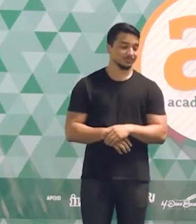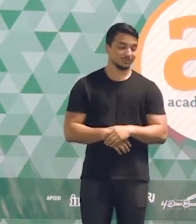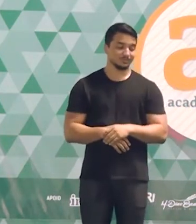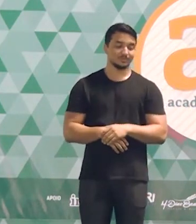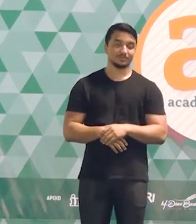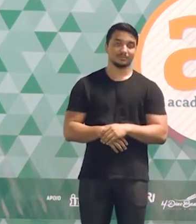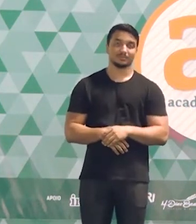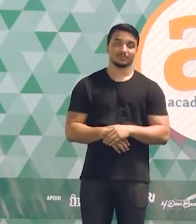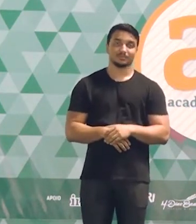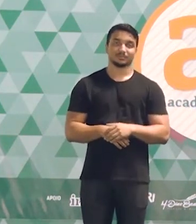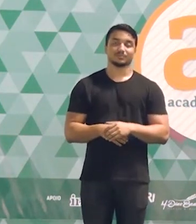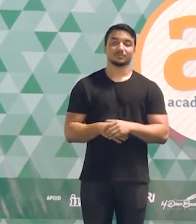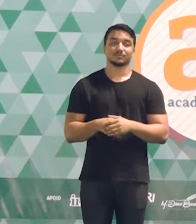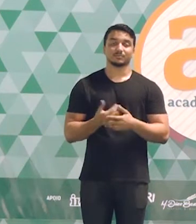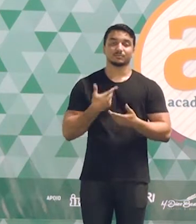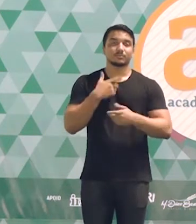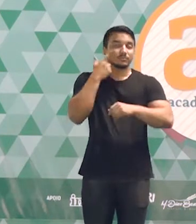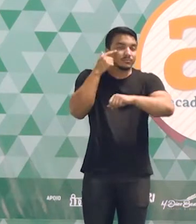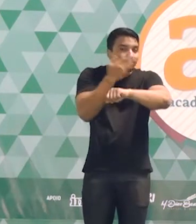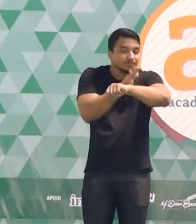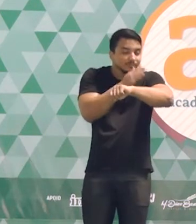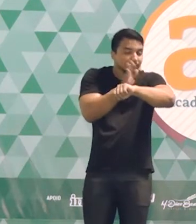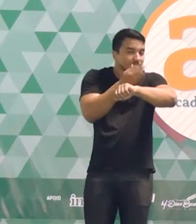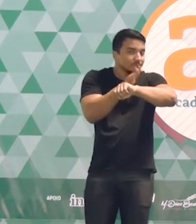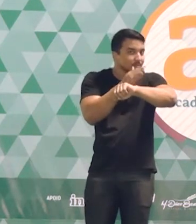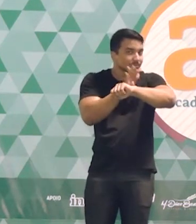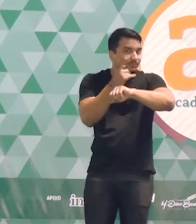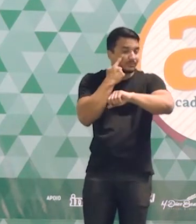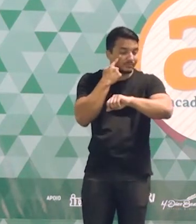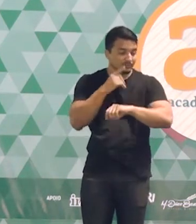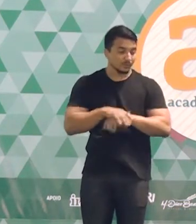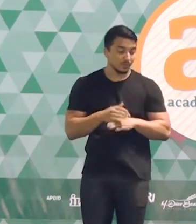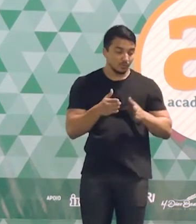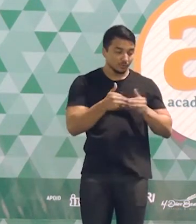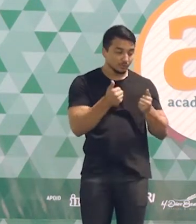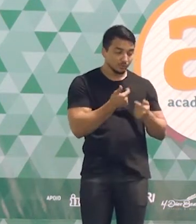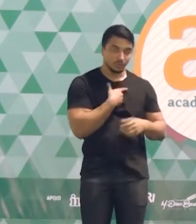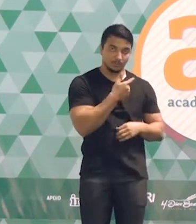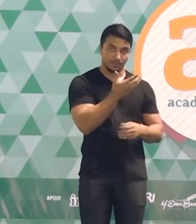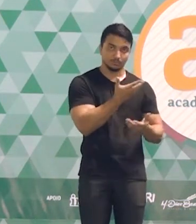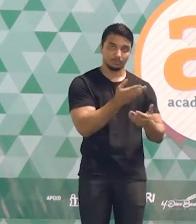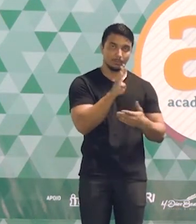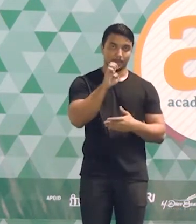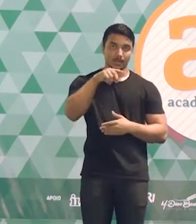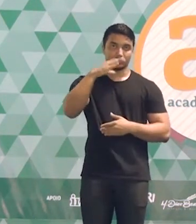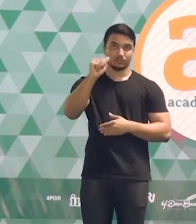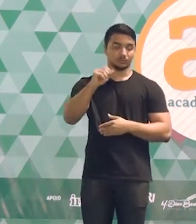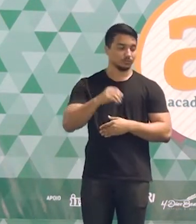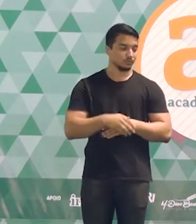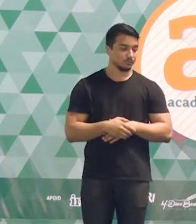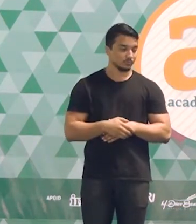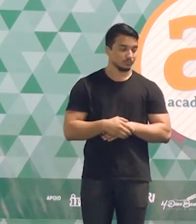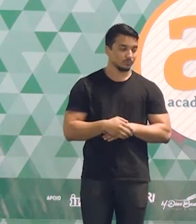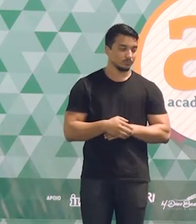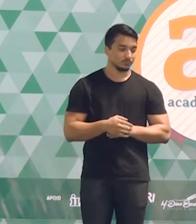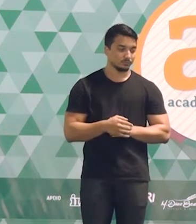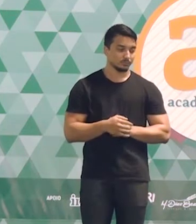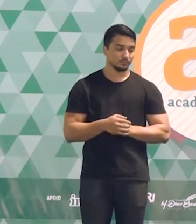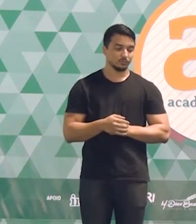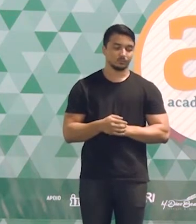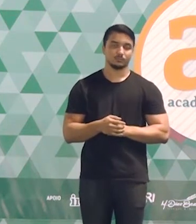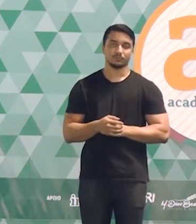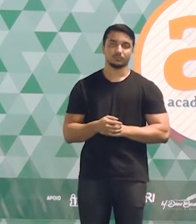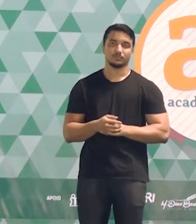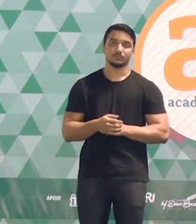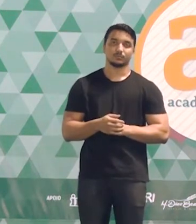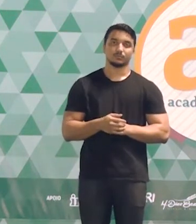pede bênção. Mas vamos simular uma situação, tá? Eu vou pedir a bênção a você. Aí você diz qualquer coisa, tá? O que é